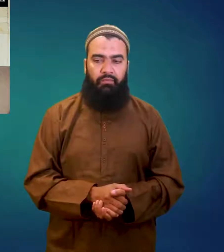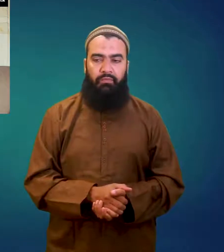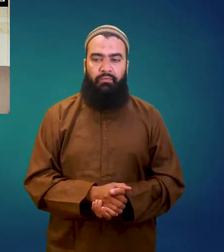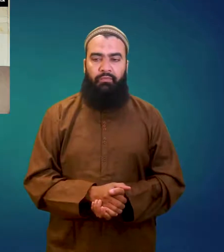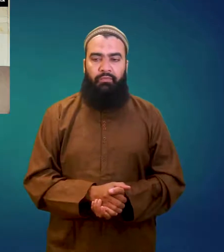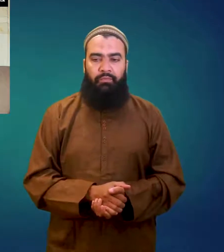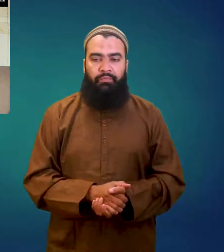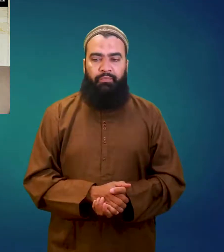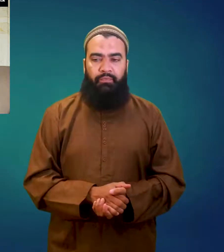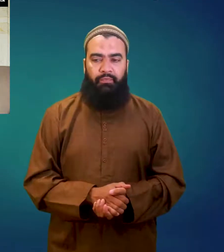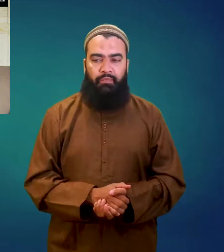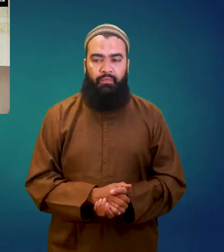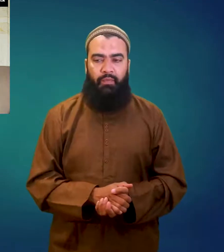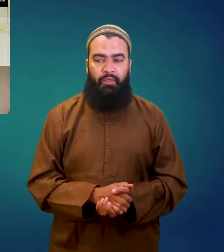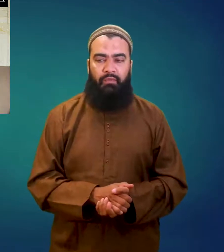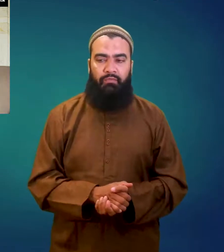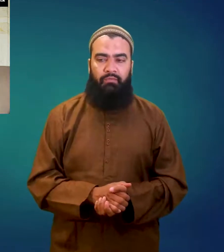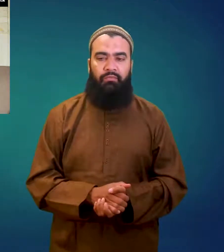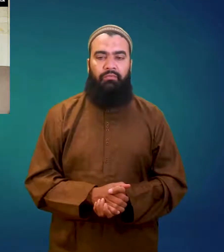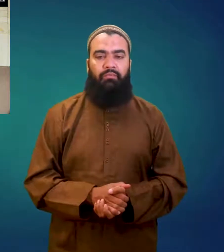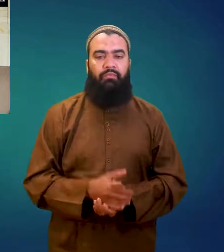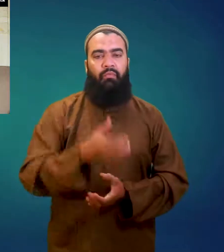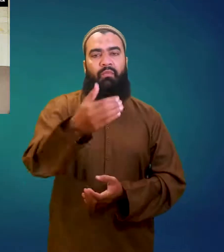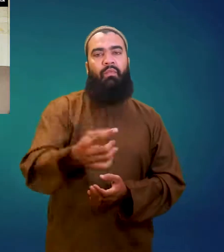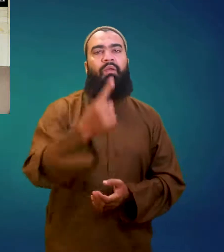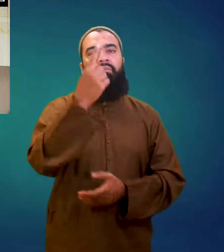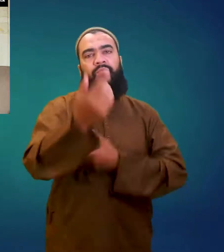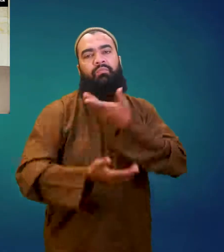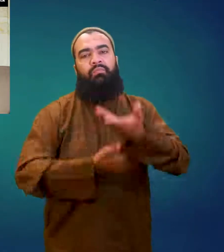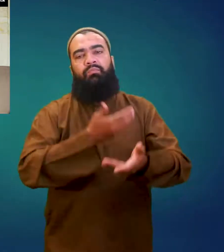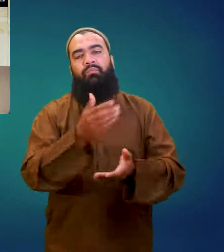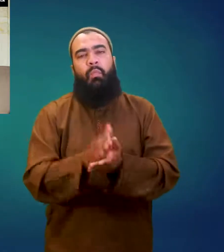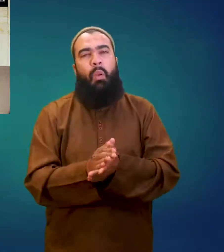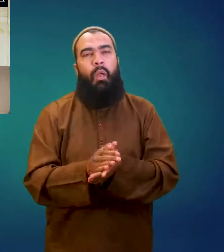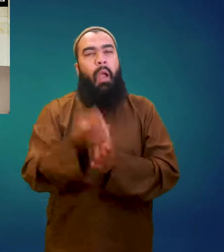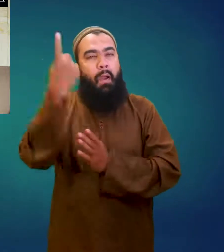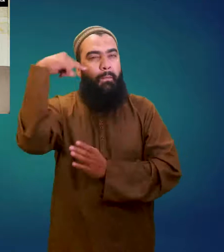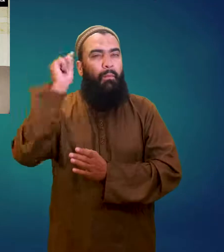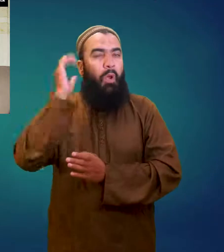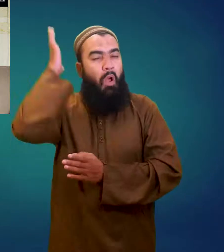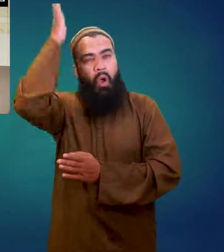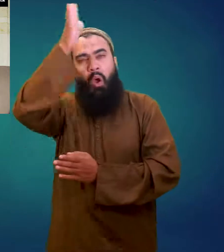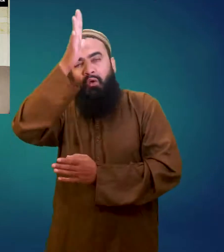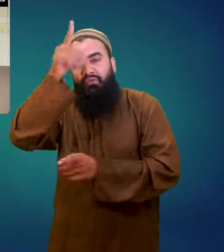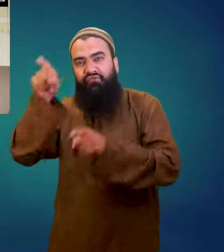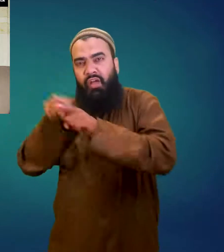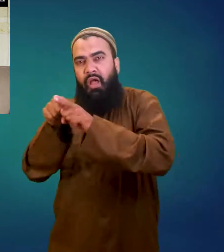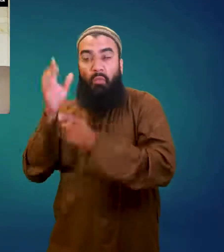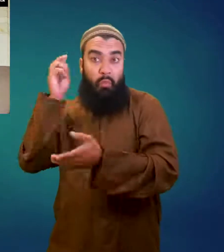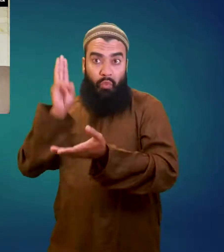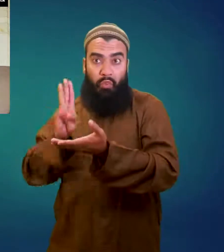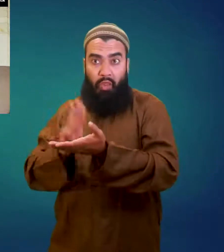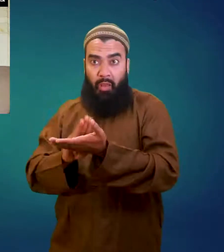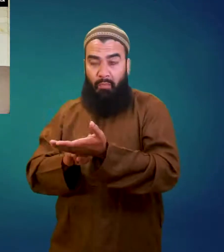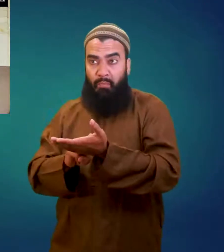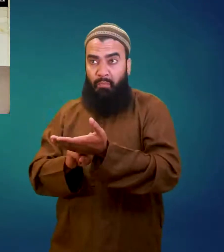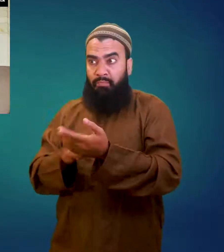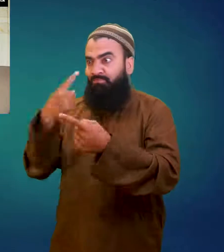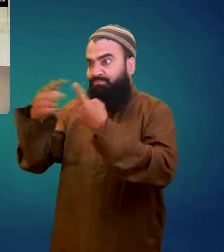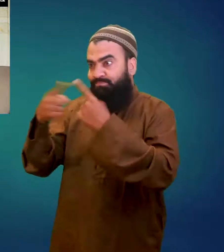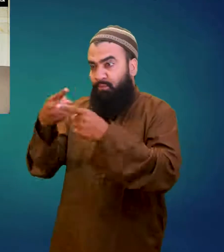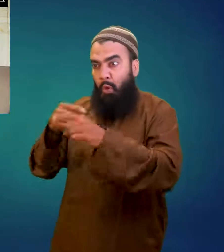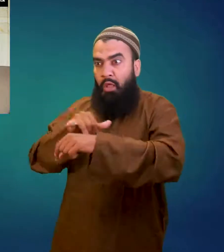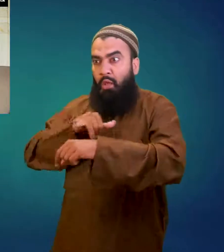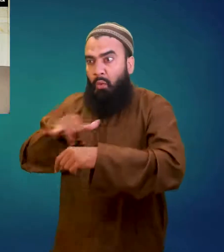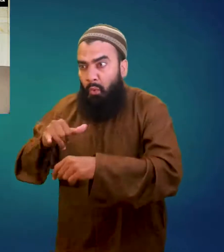رکوع نمبر 10 اور 11 میں واقعہ حدیبیہ بیان کیا گیا کہ جس کے ظاہری اثرات اور ظاہری